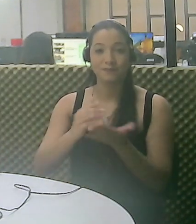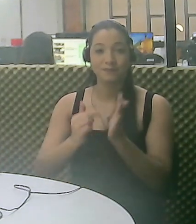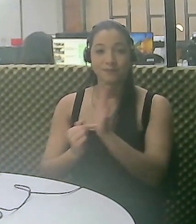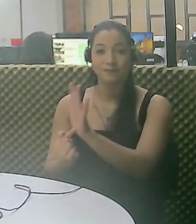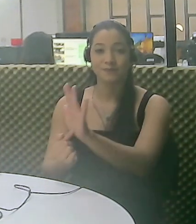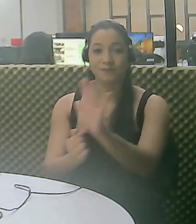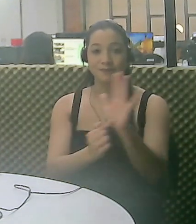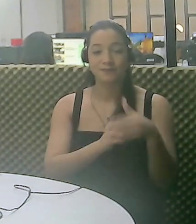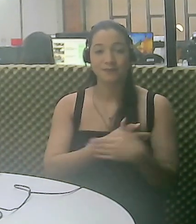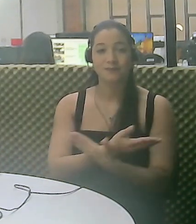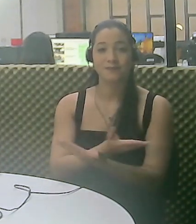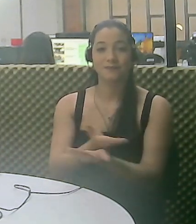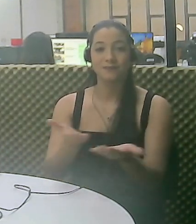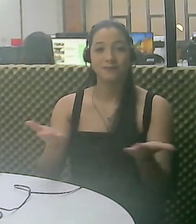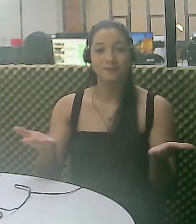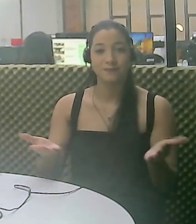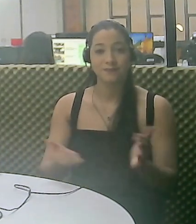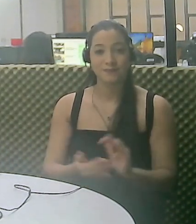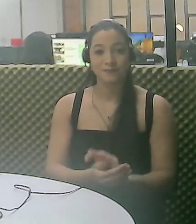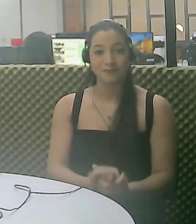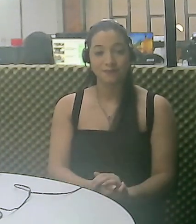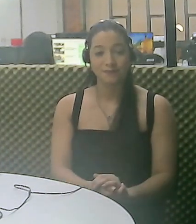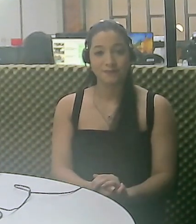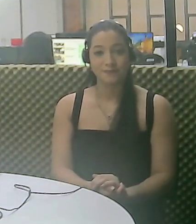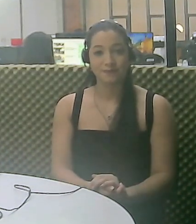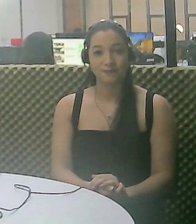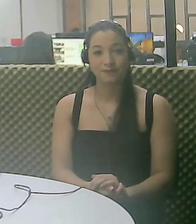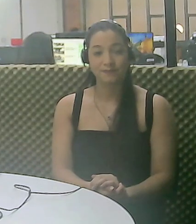Uberlândia no ar pra você.